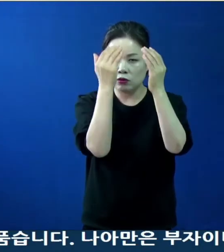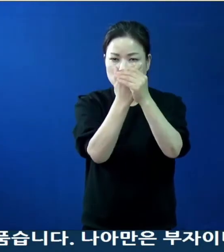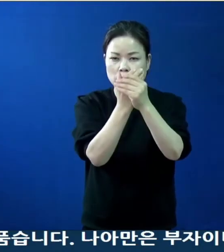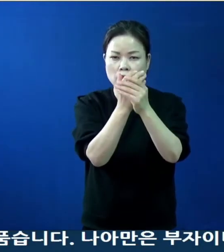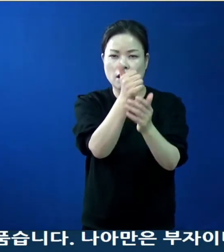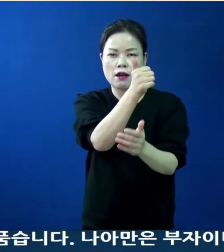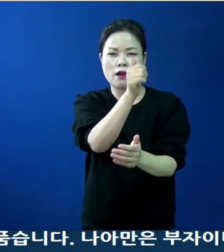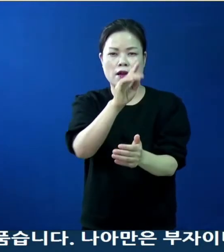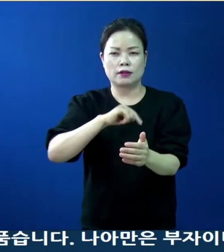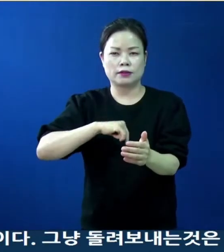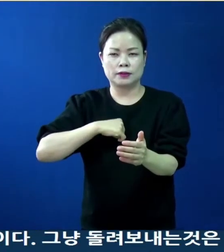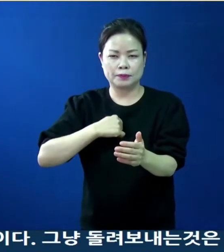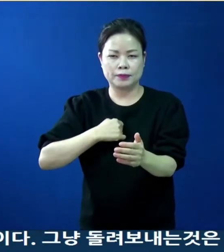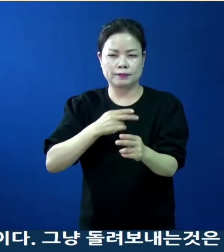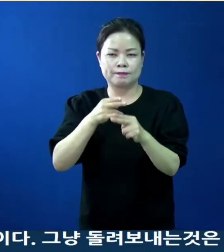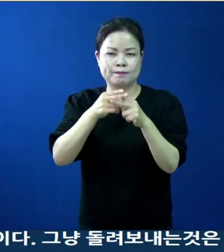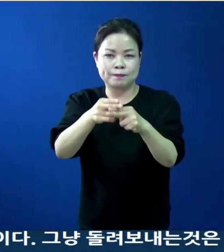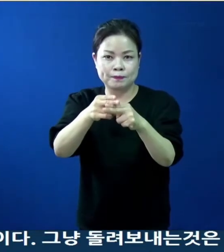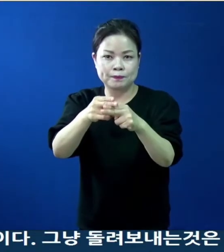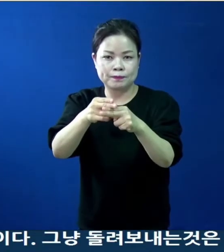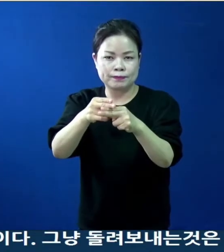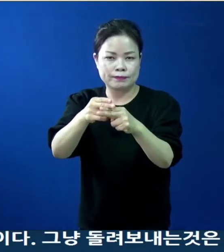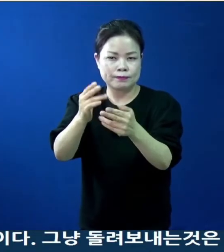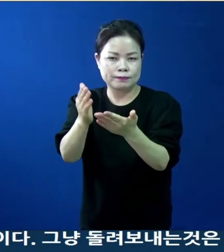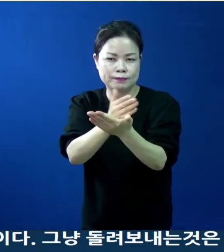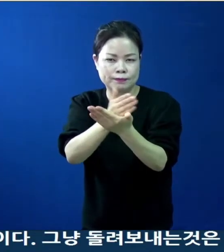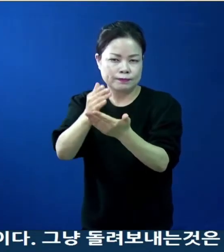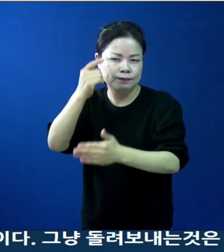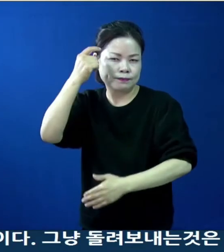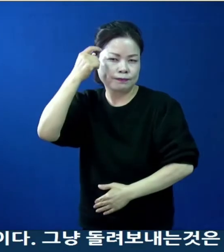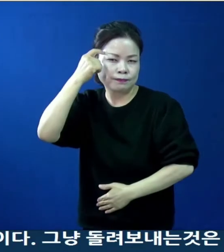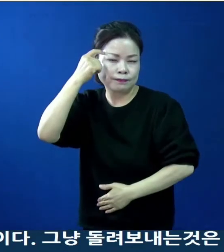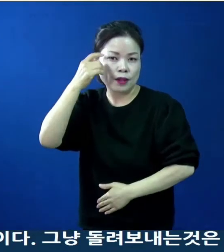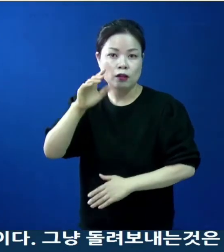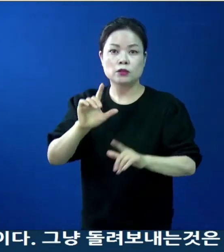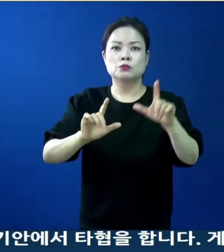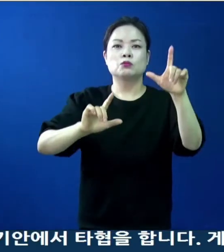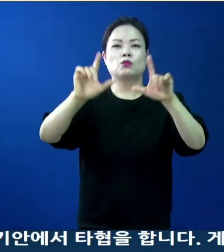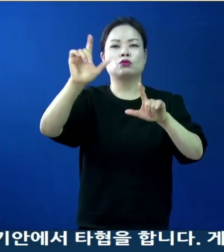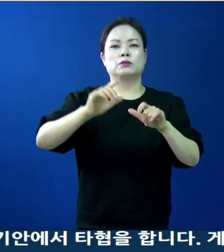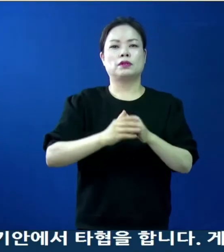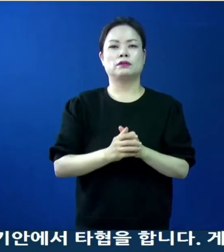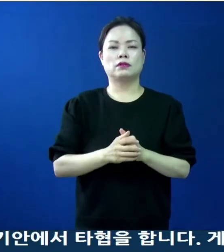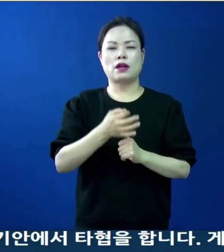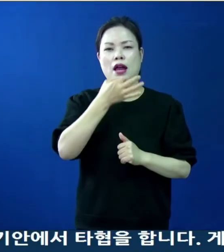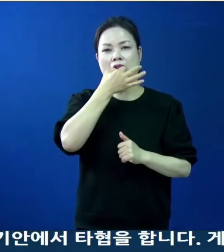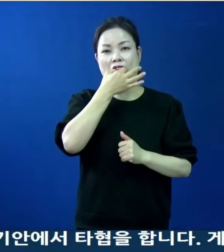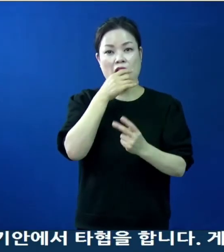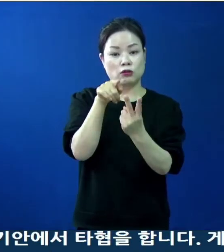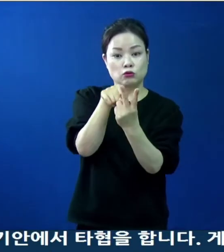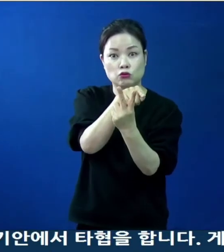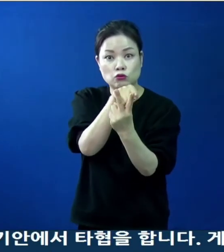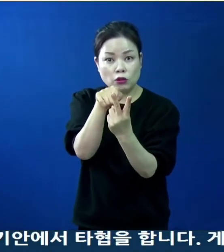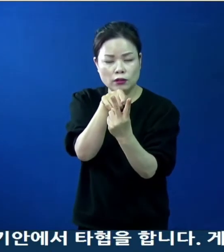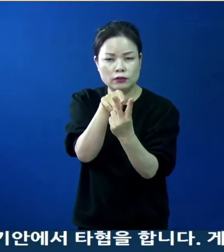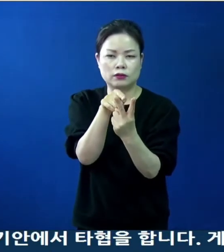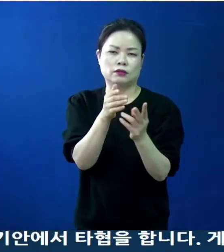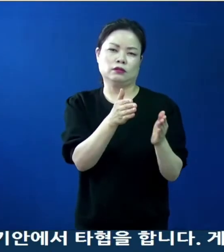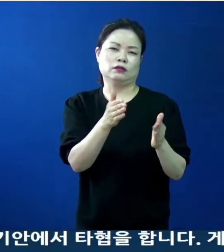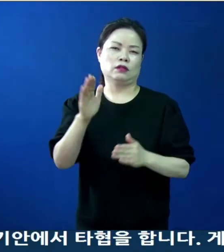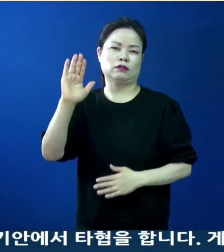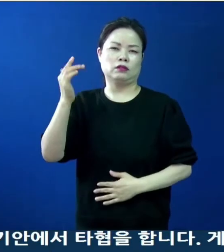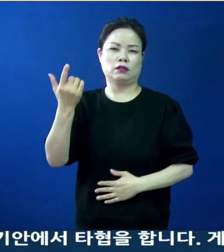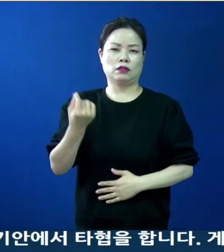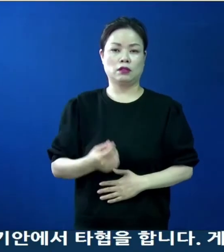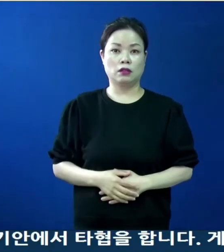시작했습니다. 자기 스스로 판단하고 있는 겁니다. 여러분, 이 모습에서 우리가 이 탐욕에 대해서 두 가지를 그래서 정리할 수 있을 것